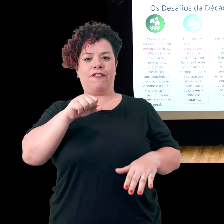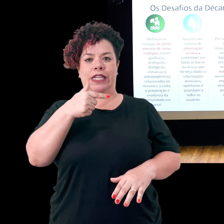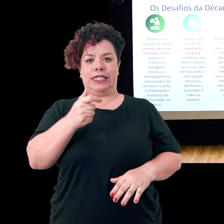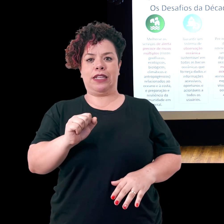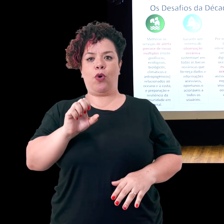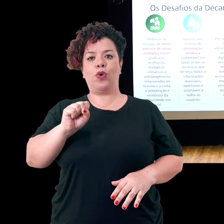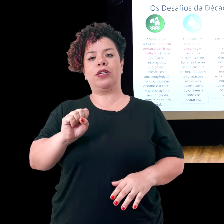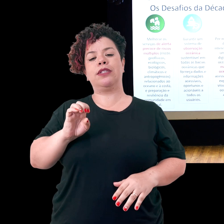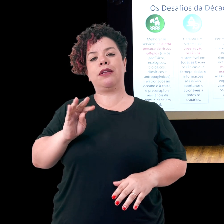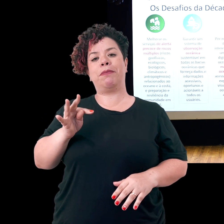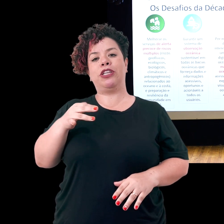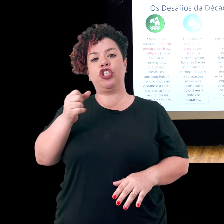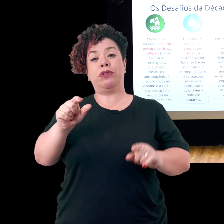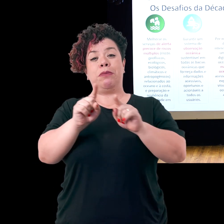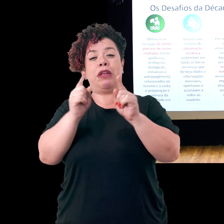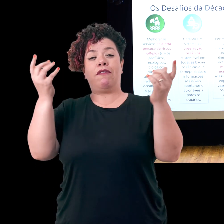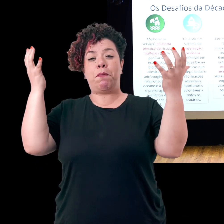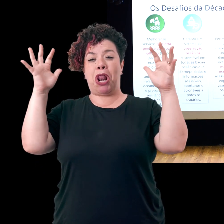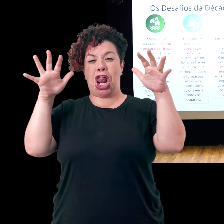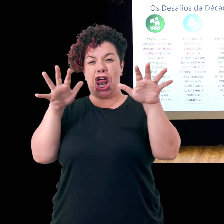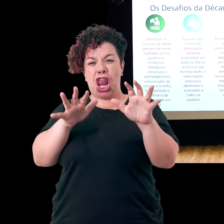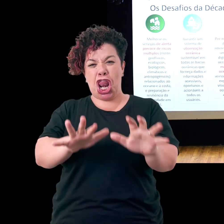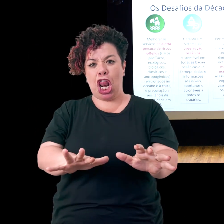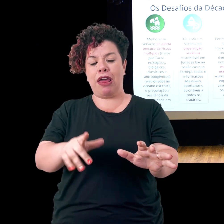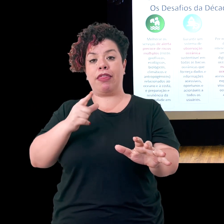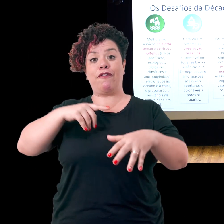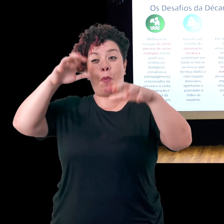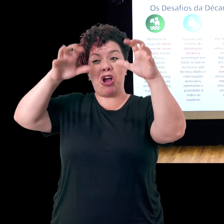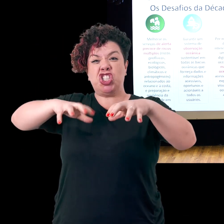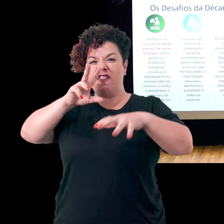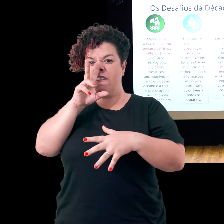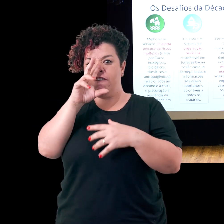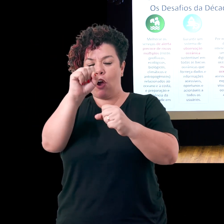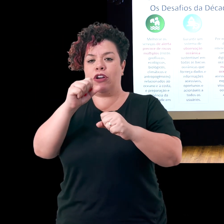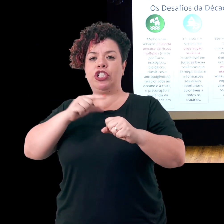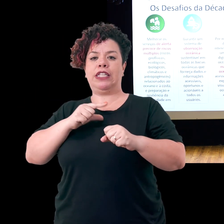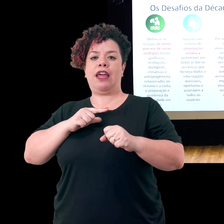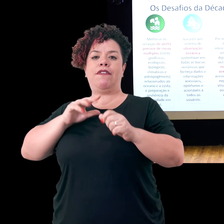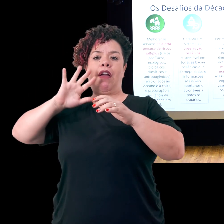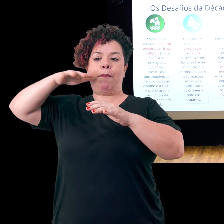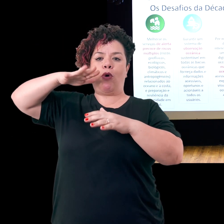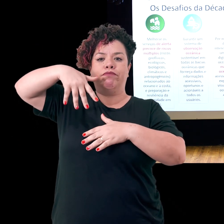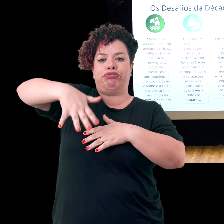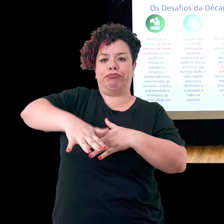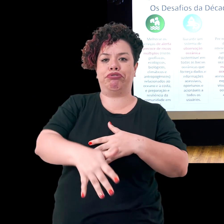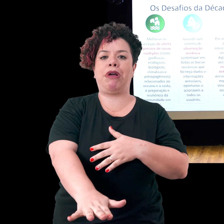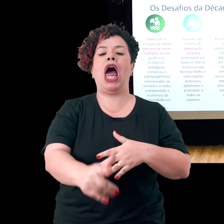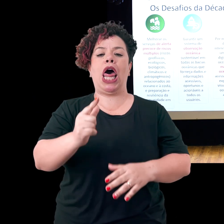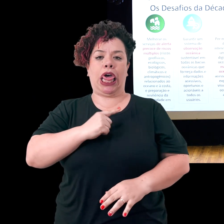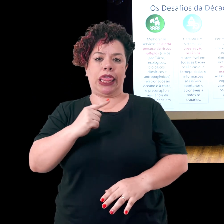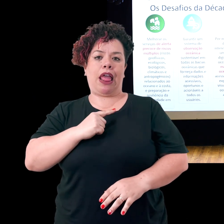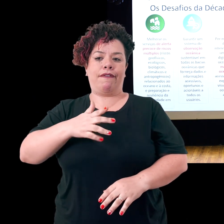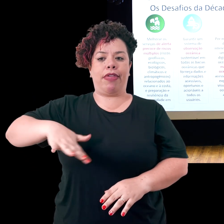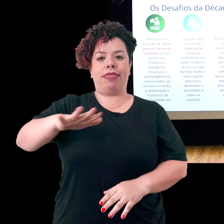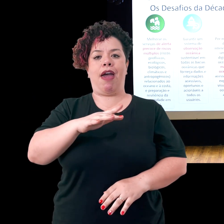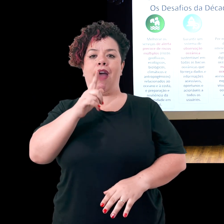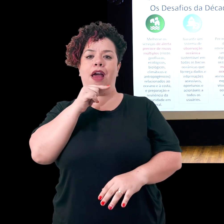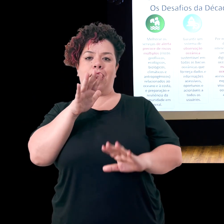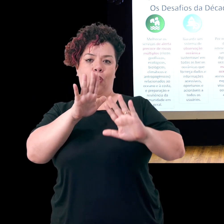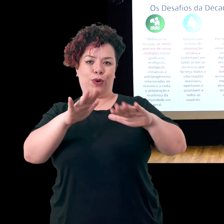foi catastrófico, do ponto de vista de uma chuva concentrada que tem influência, né, na região